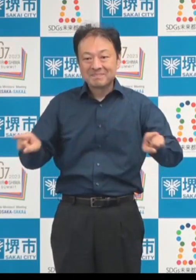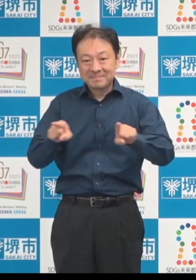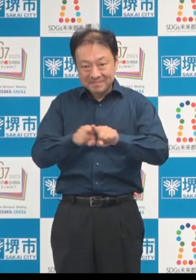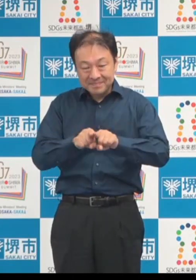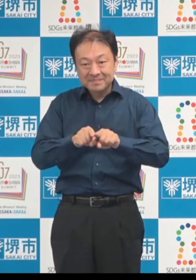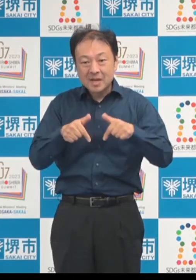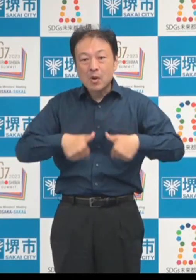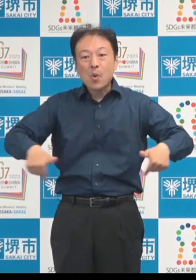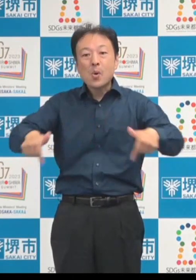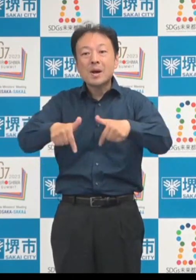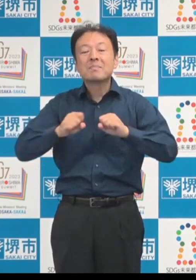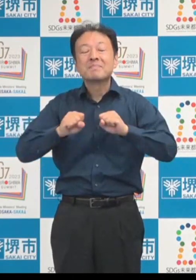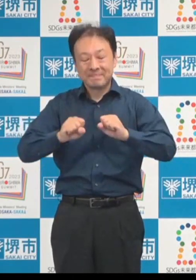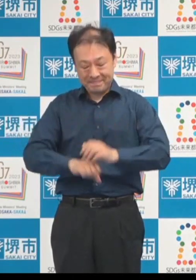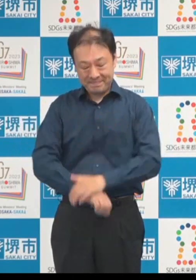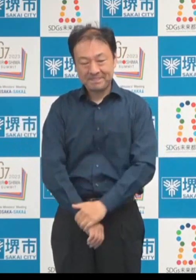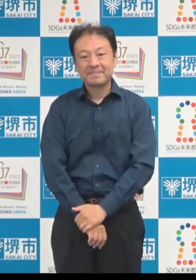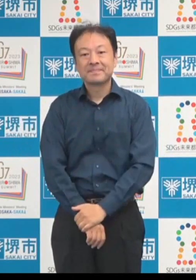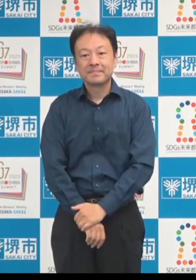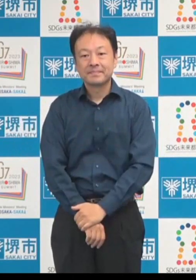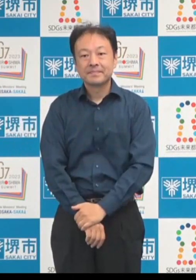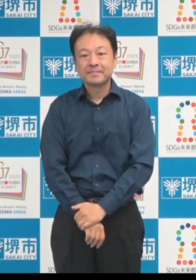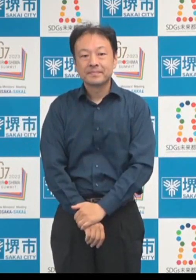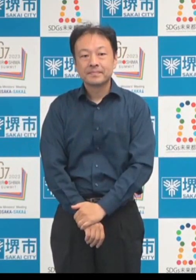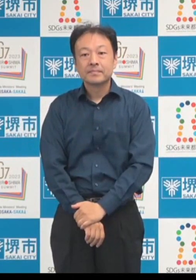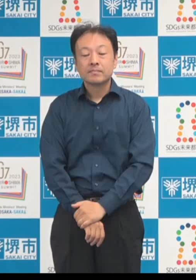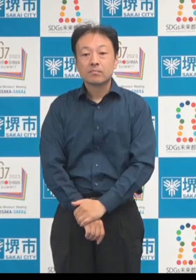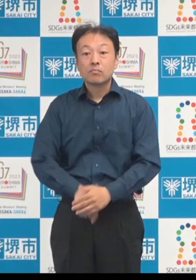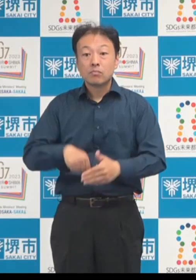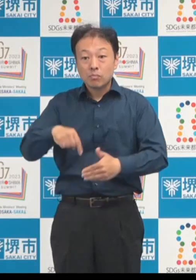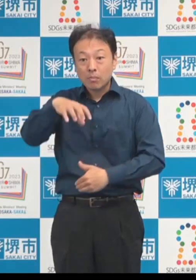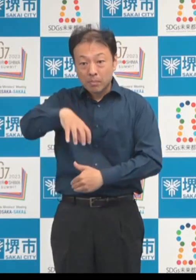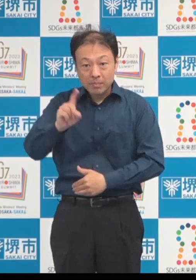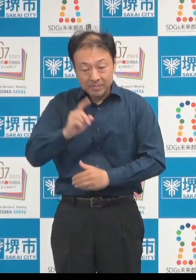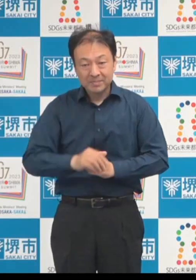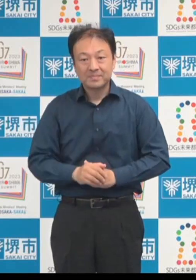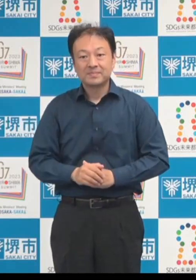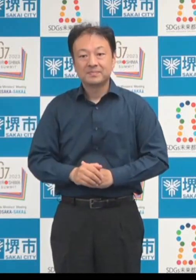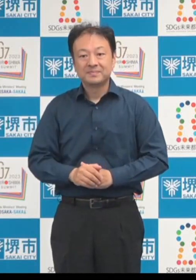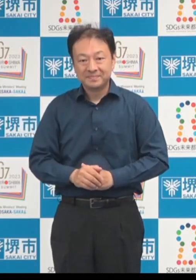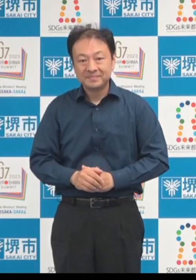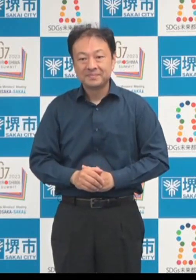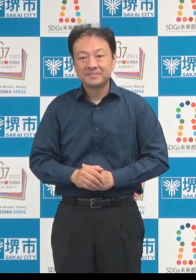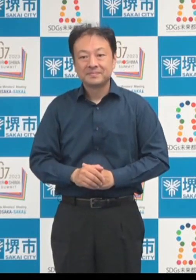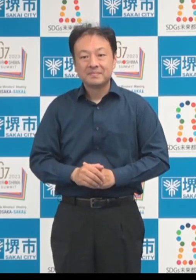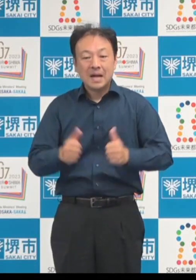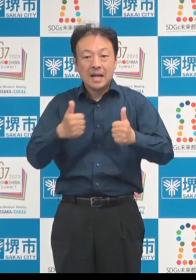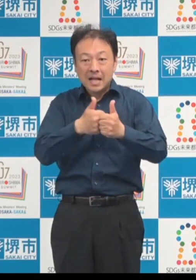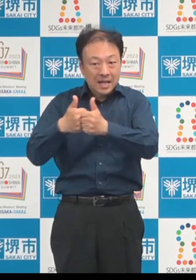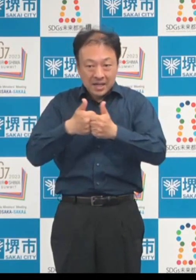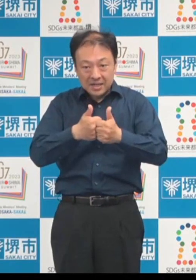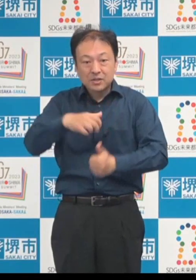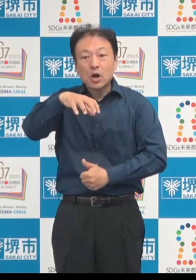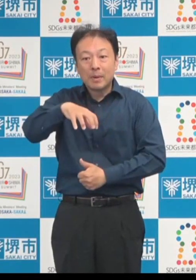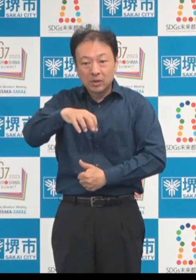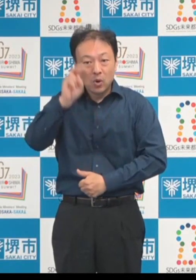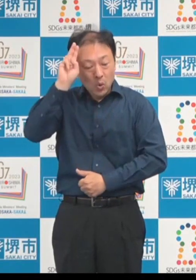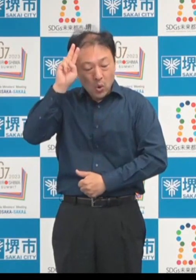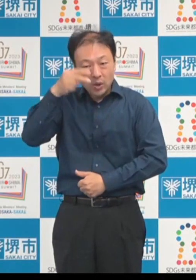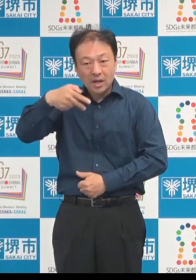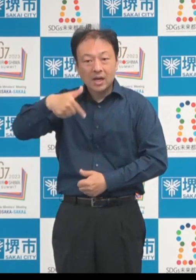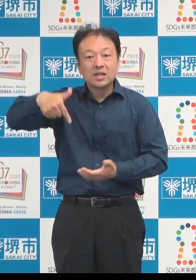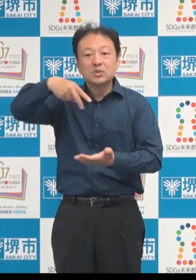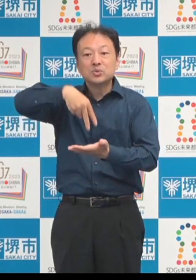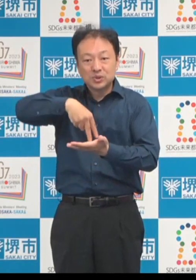ラムを開催をいたします。フォーラムを開催する場所は、実際に会議が行われる大阪府立国